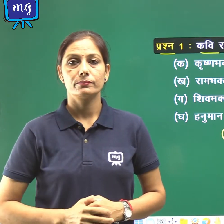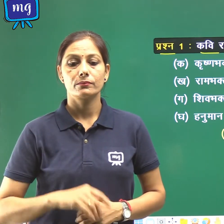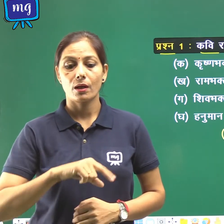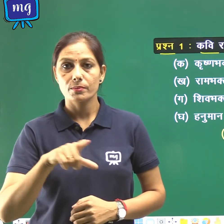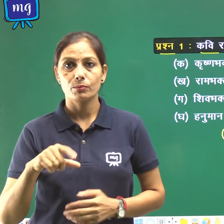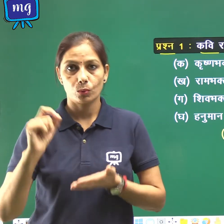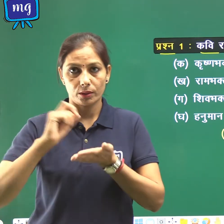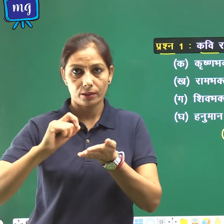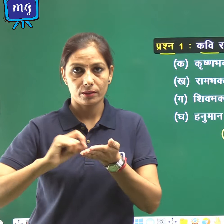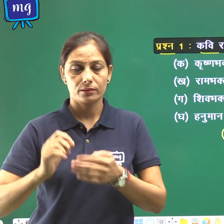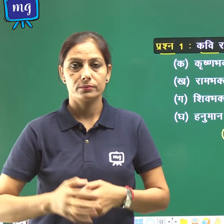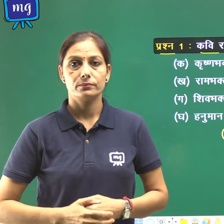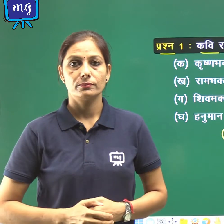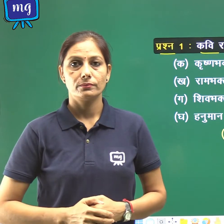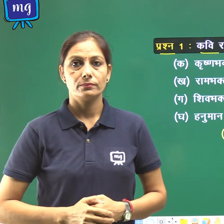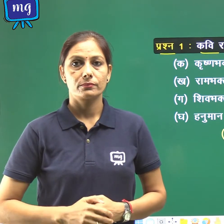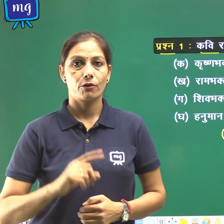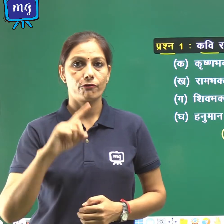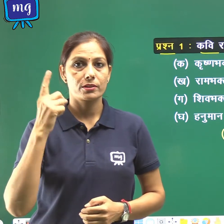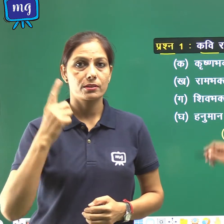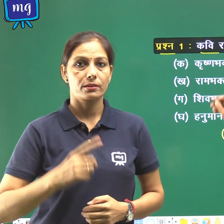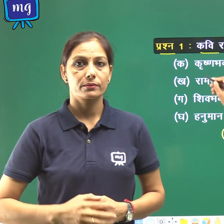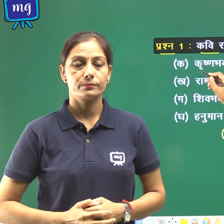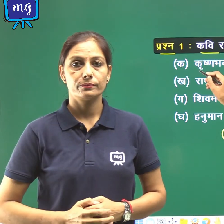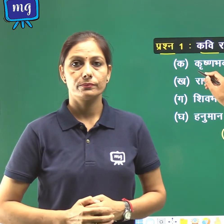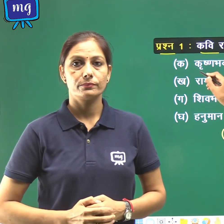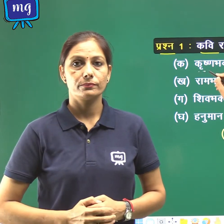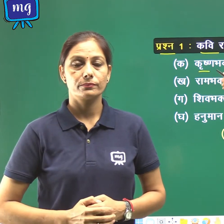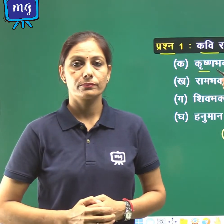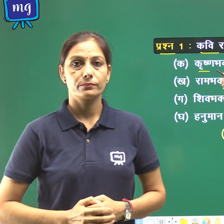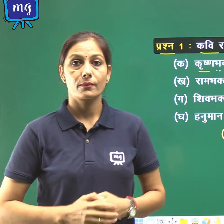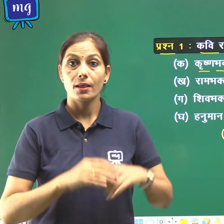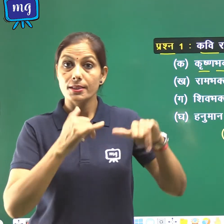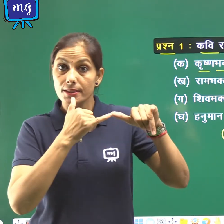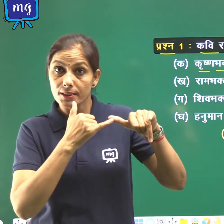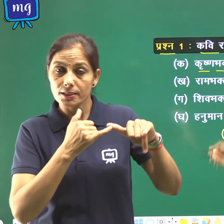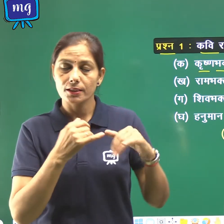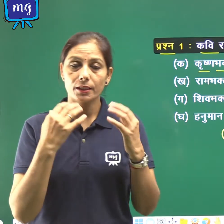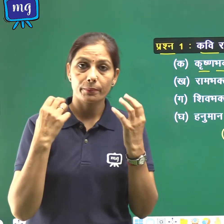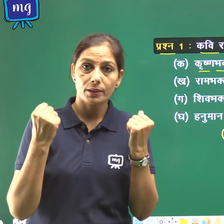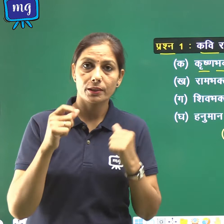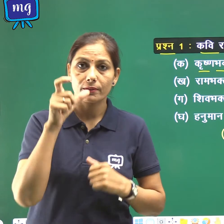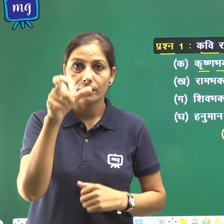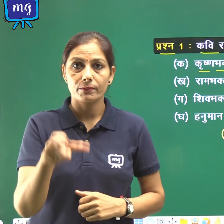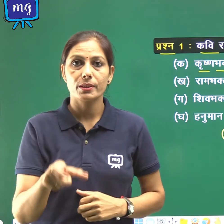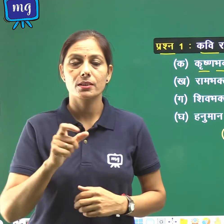आपको लिखना है। पहला है कृष्ण भक्त,